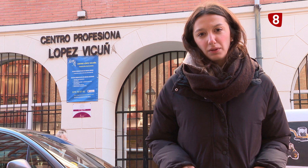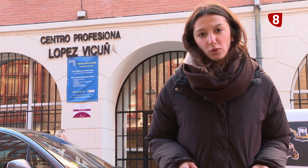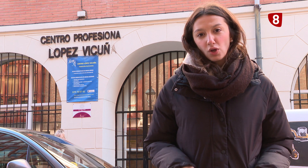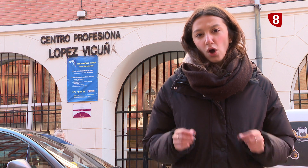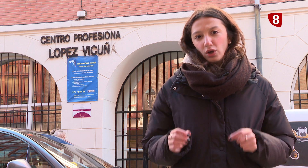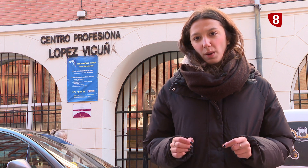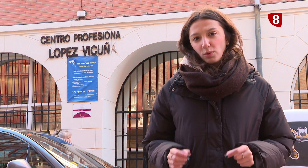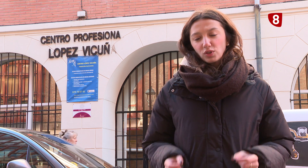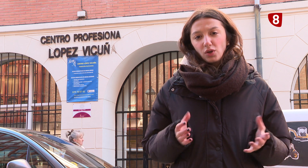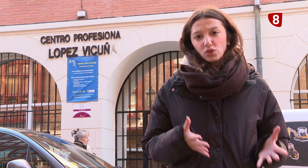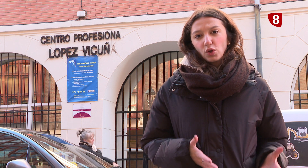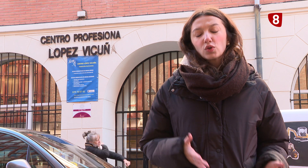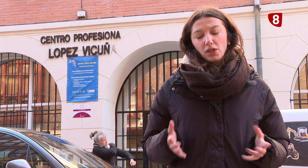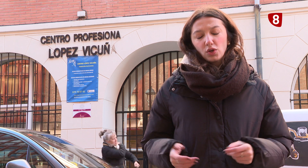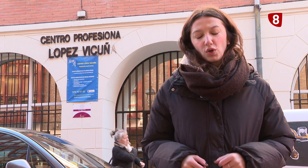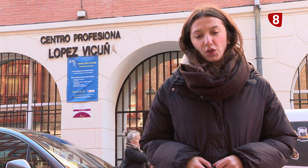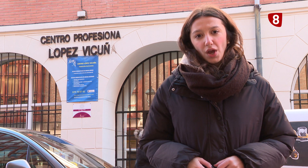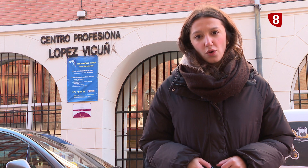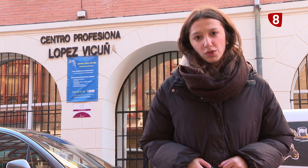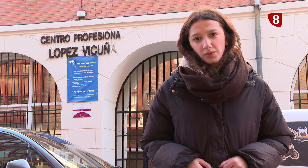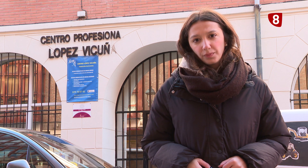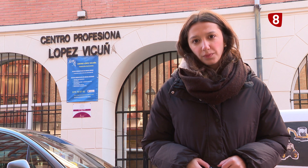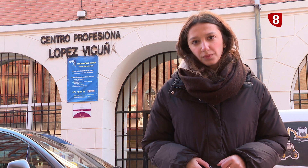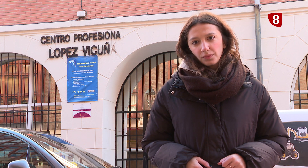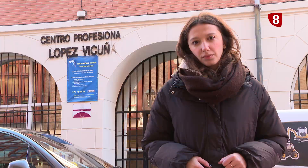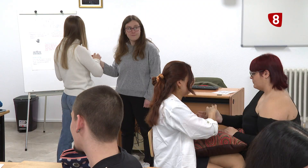percibimos. Hoy hablamos de los sordos y los sordociegos.